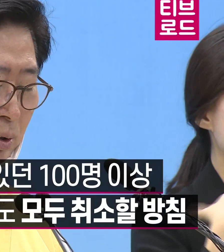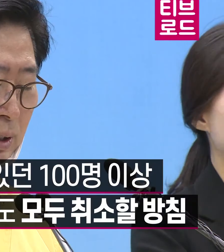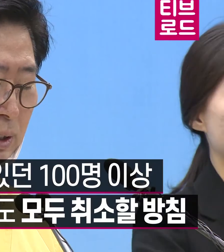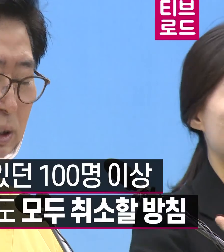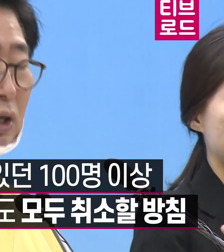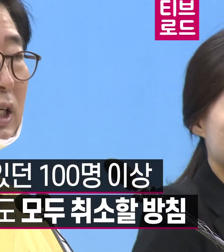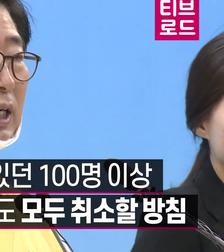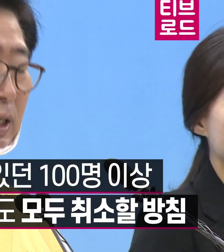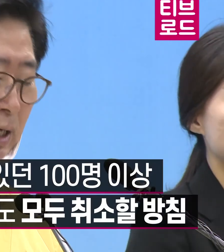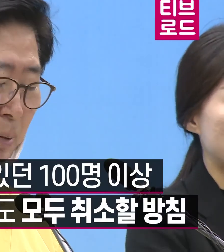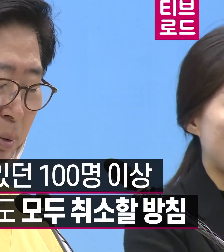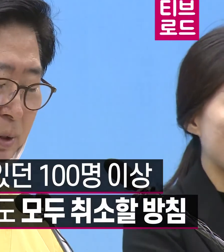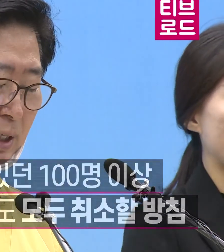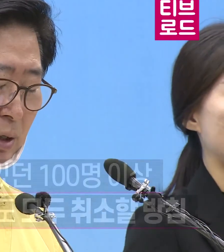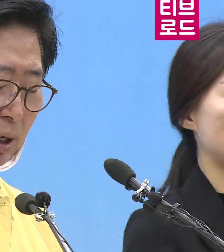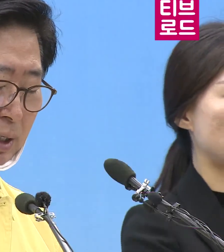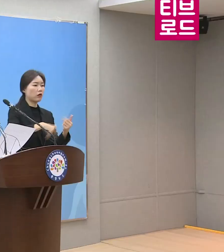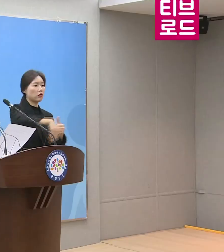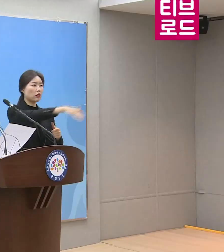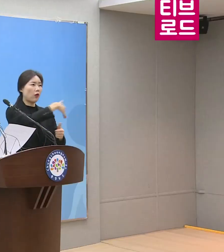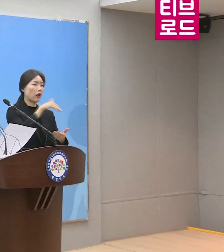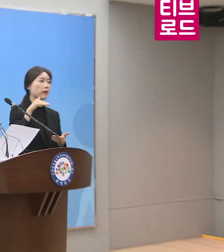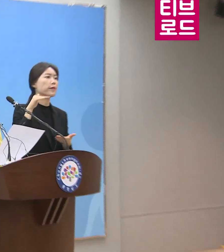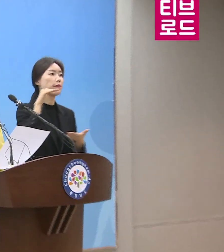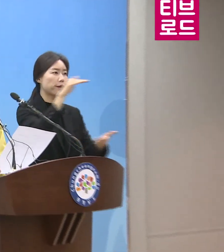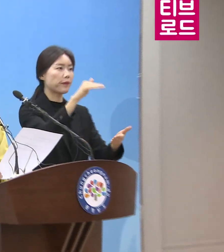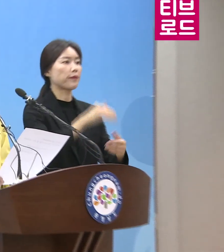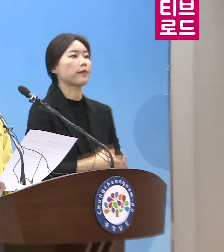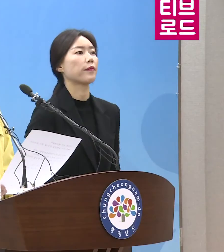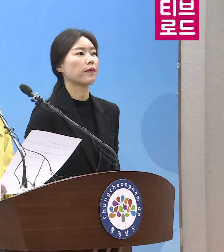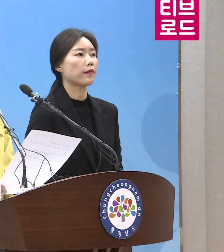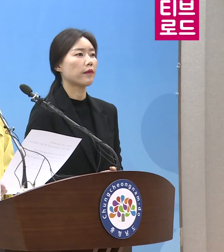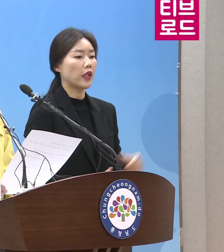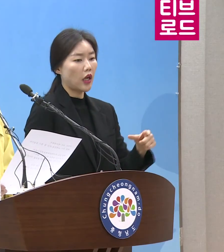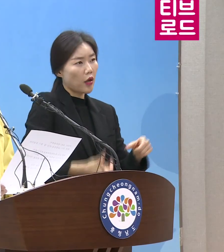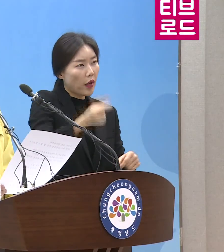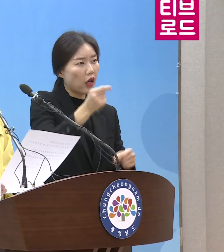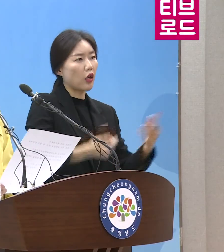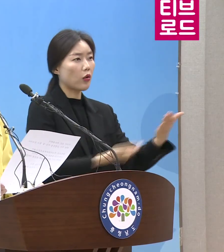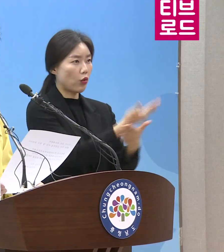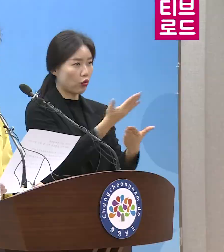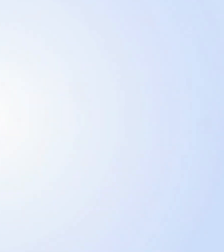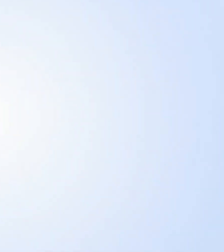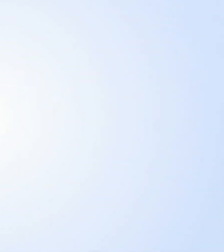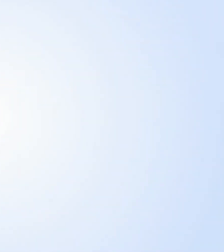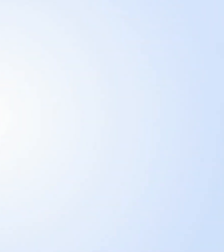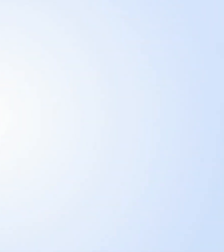모두 취소할 방침입니다. TV로드 뉴스 송유환입니다.